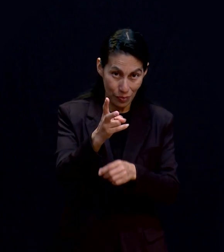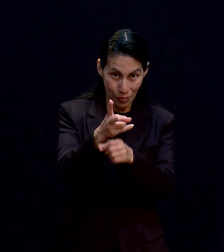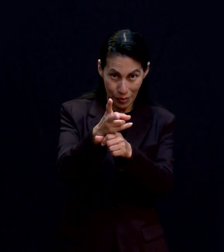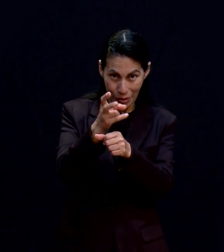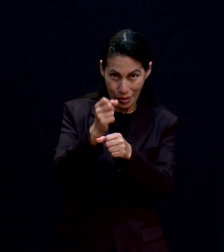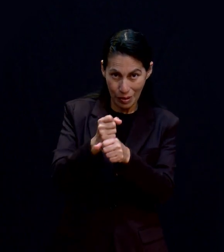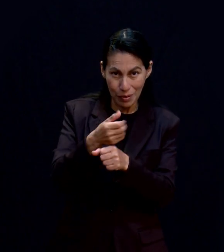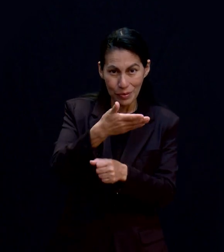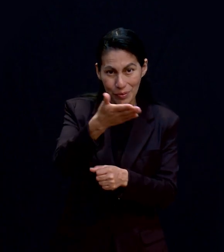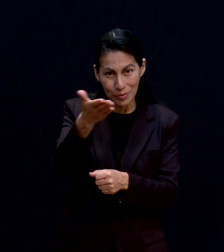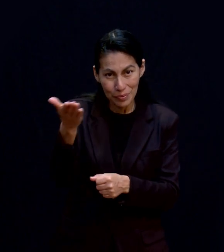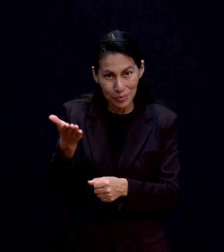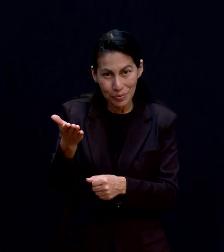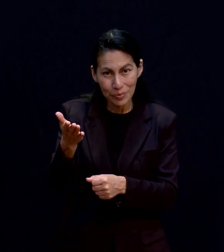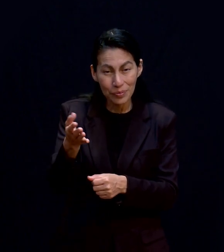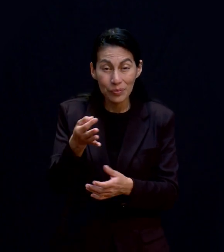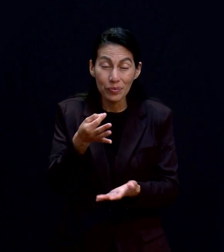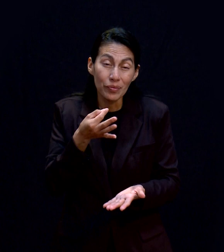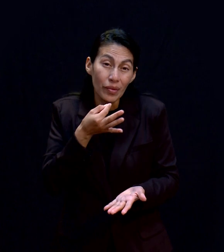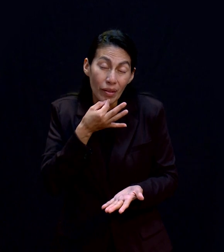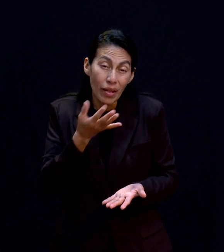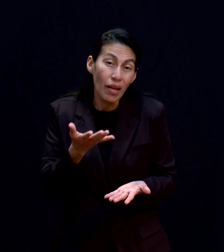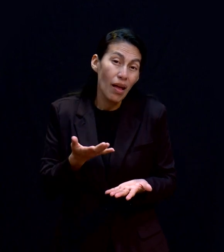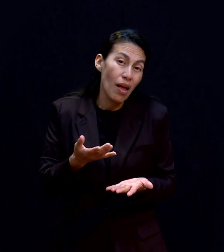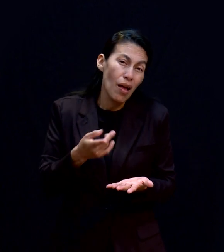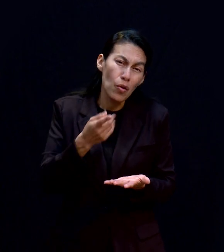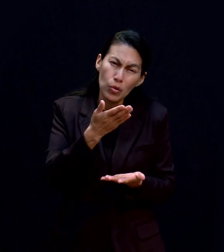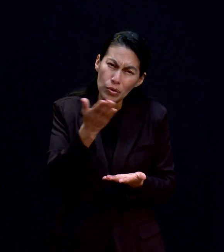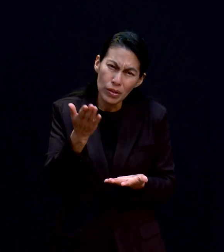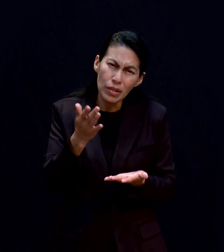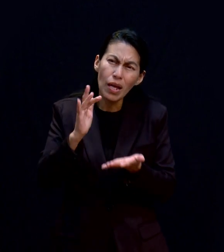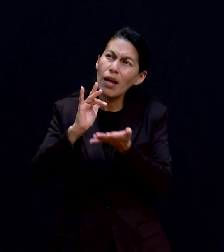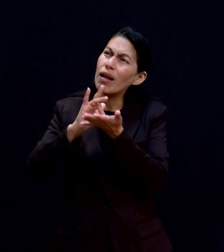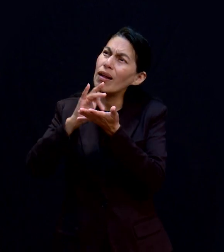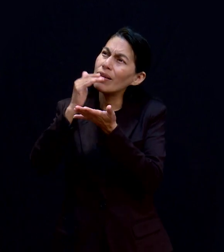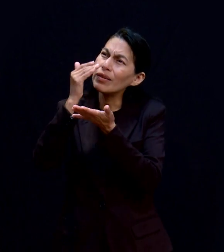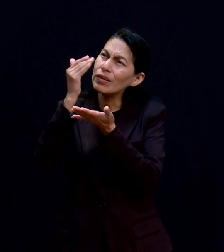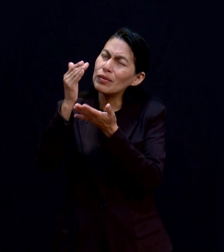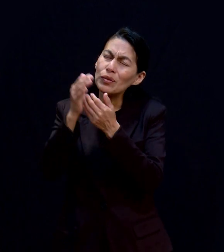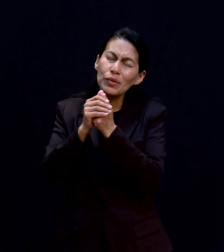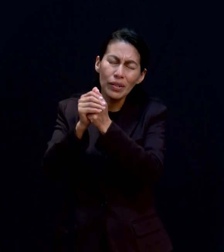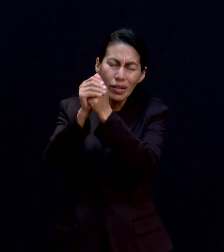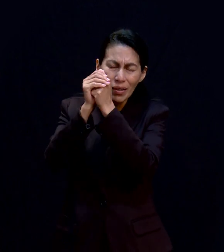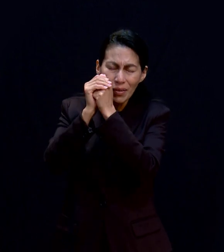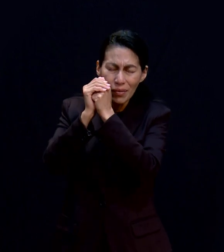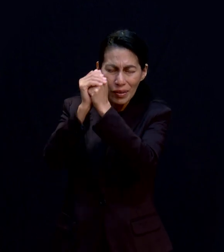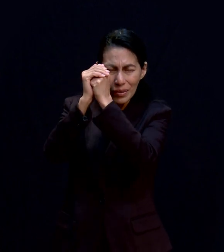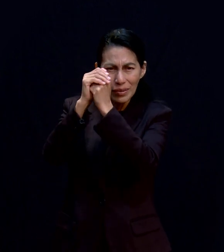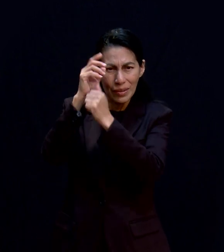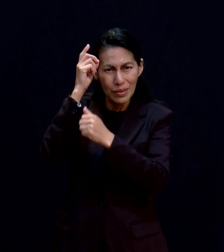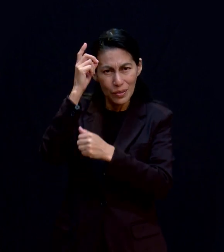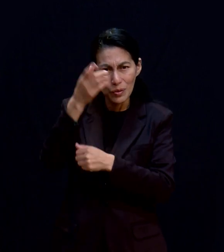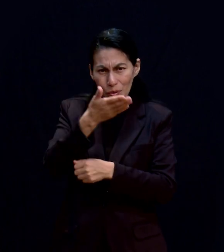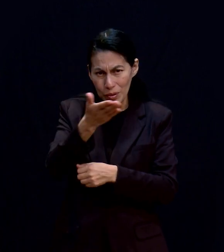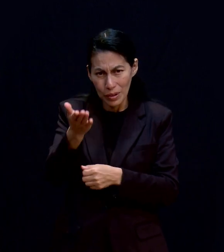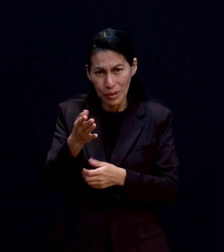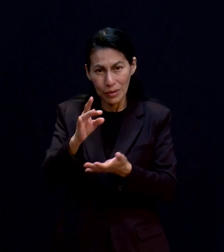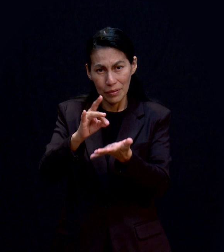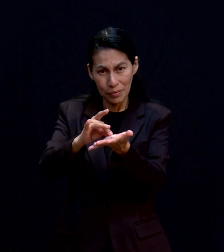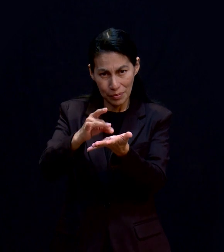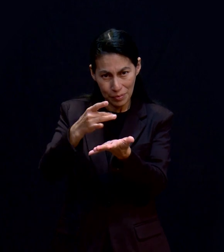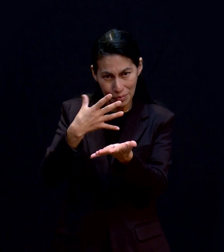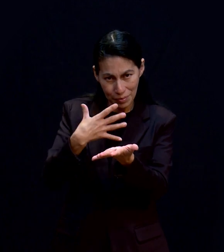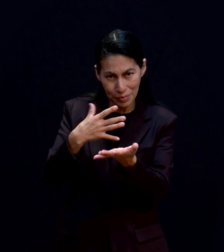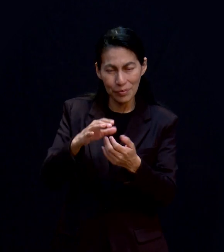invitamos a todos los que tengan algún motivo de gratitud de alabanza a dios que lo expresen a través de los